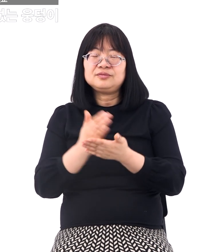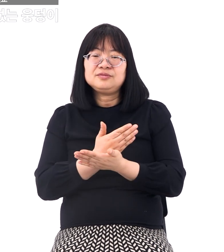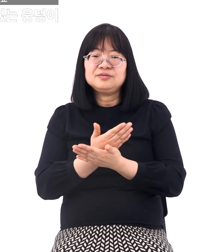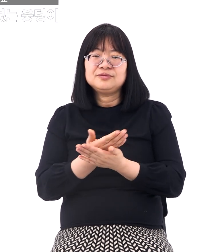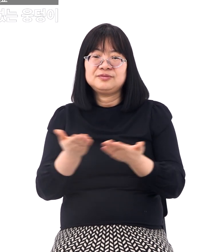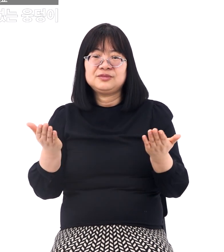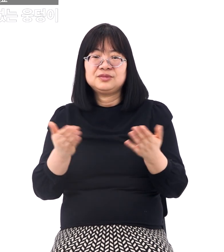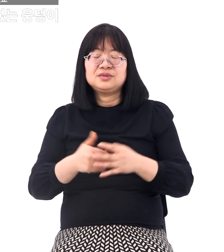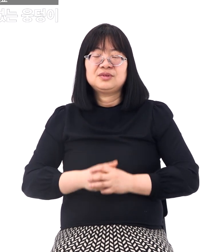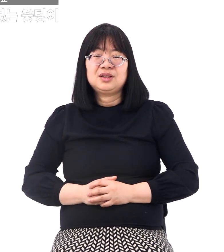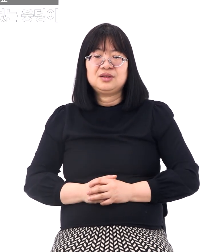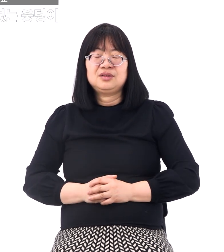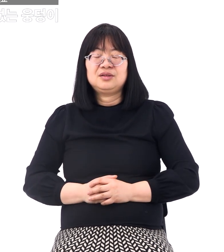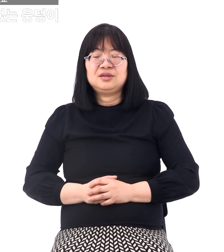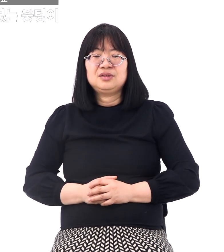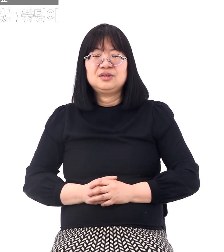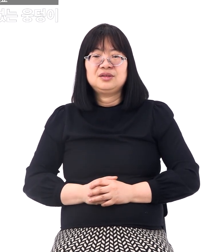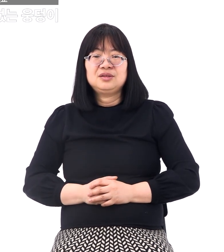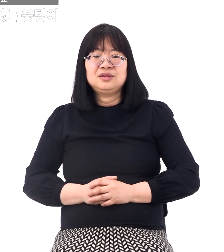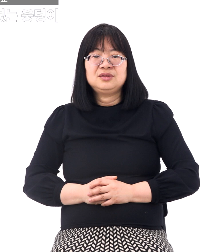베풀다. 그런데